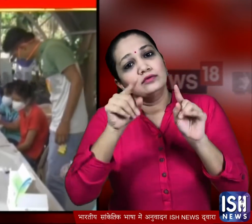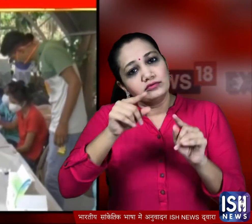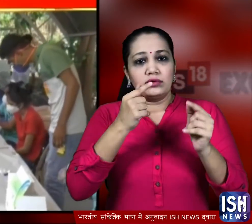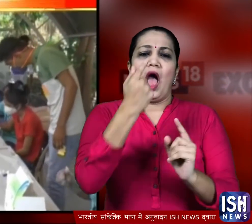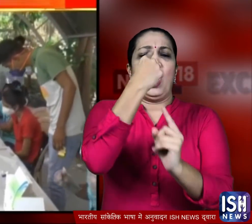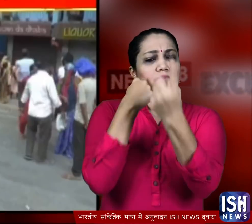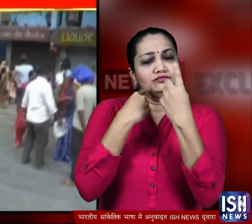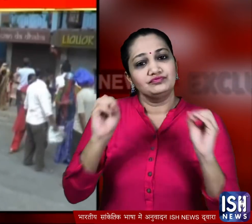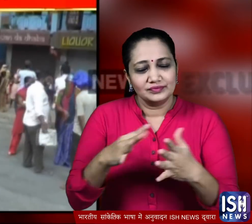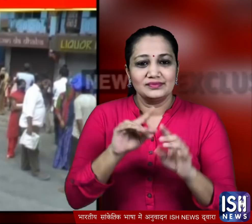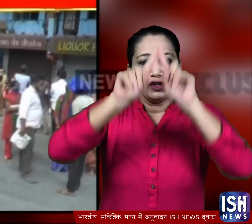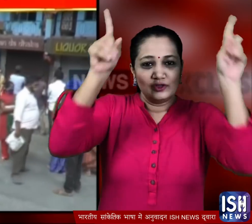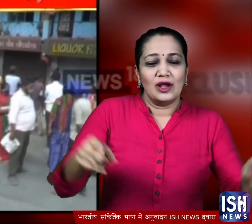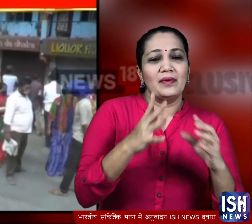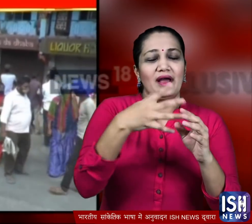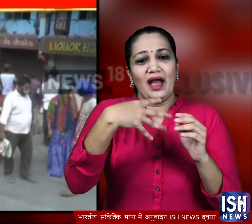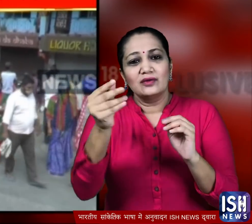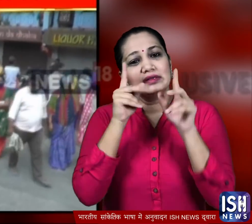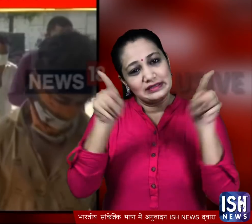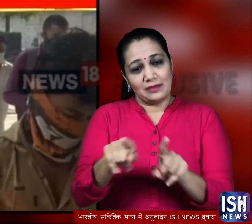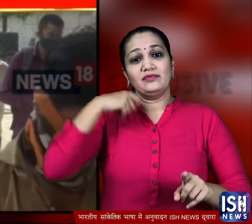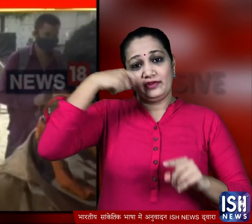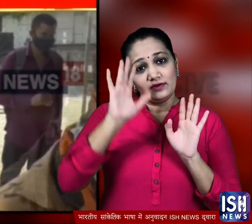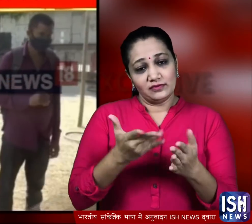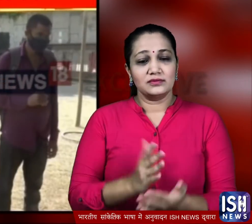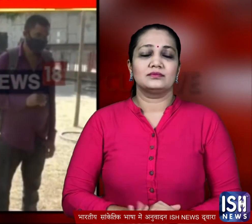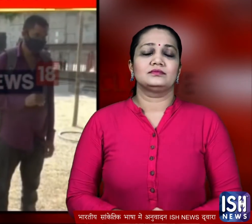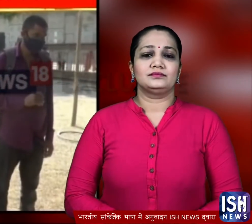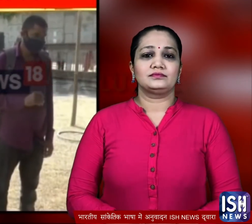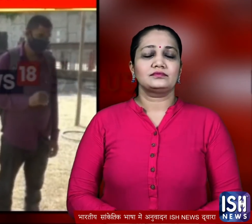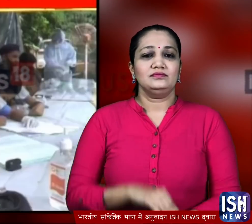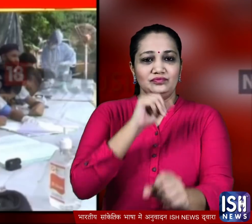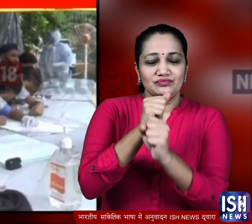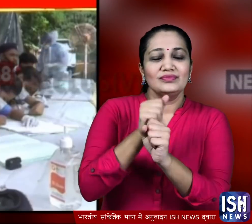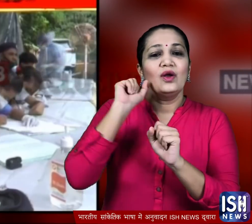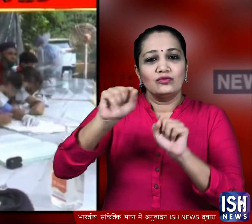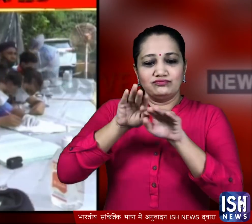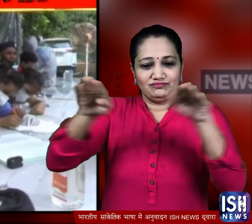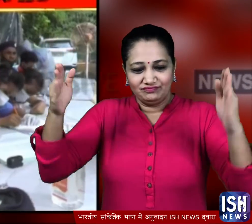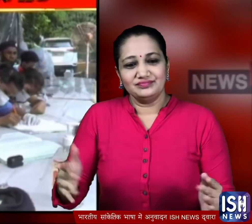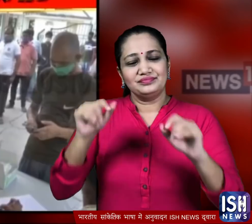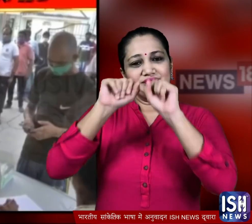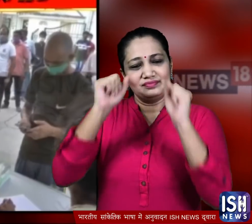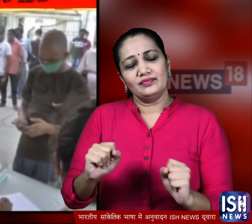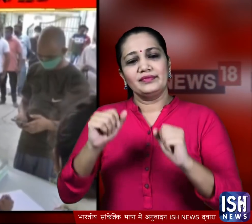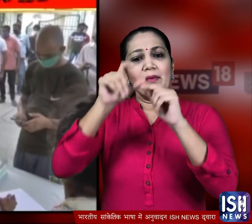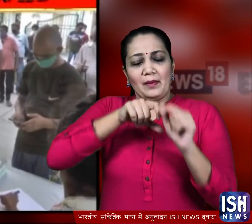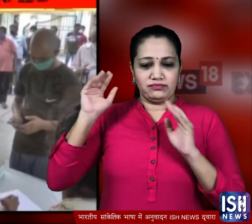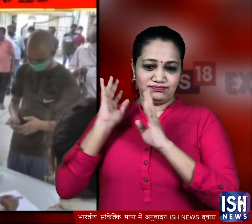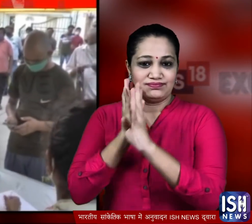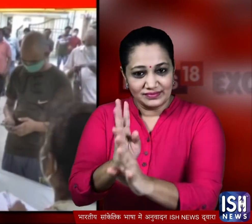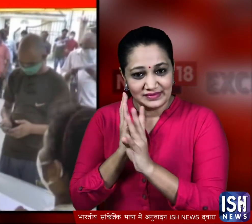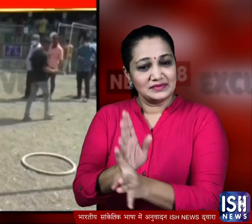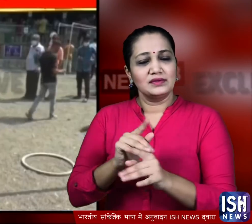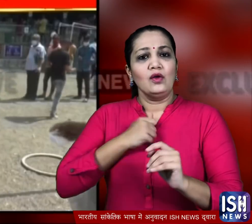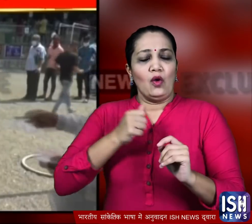जांच की व्यवस्था कर दी। वहां मौजूद शराब की एक दुकान के बाहर से कुछ ऐसी ही तस्वीरें सामने आईं, जिनमें सरकार की तरफ से लगाए गए कोरोना टेस्ट के कैंप पर